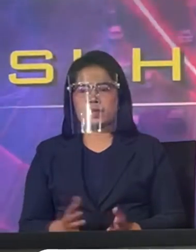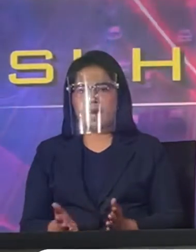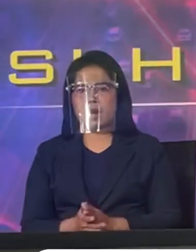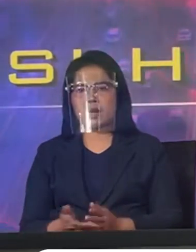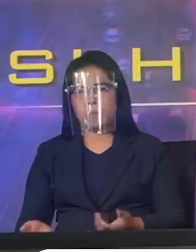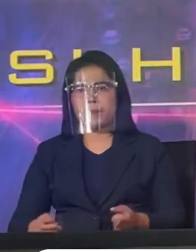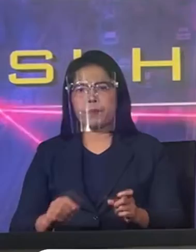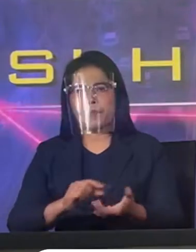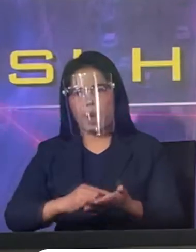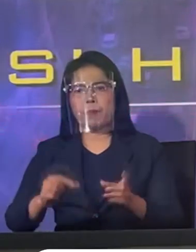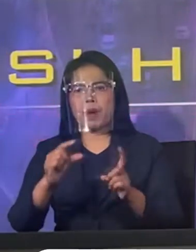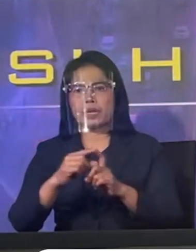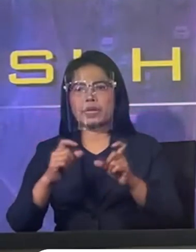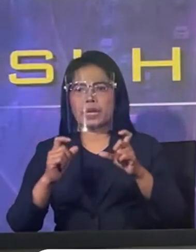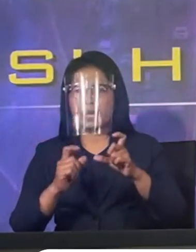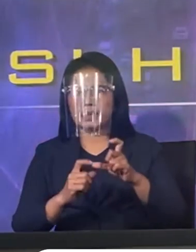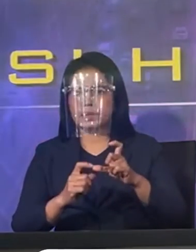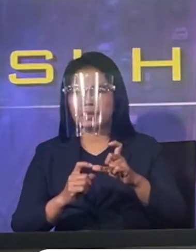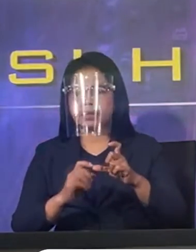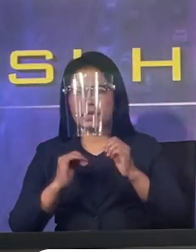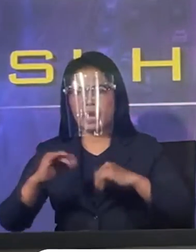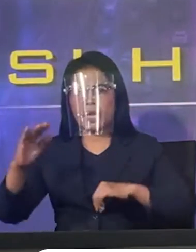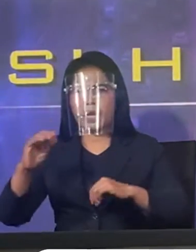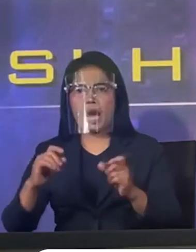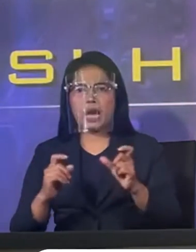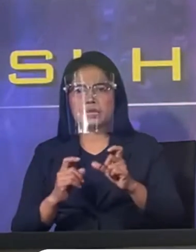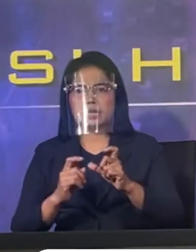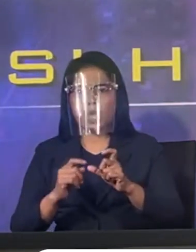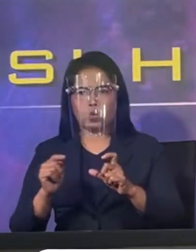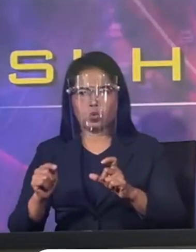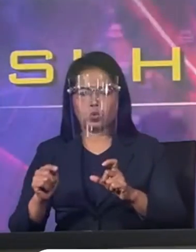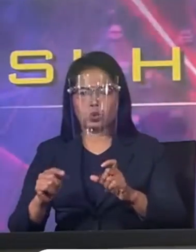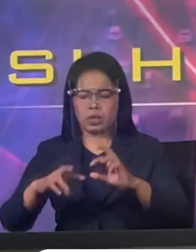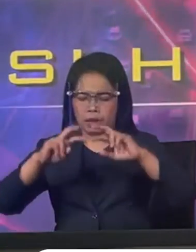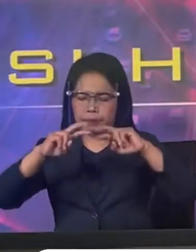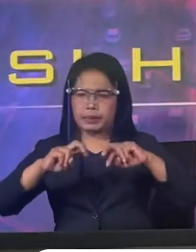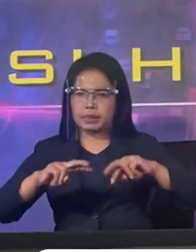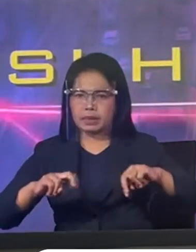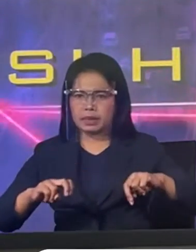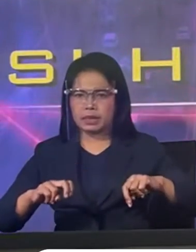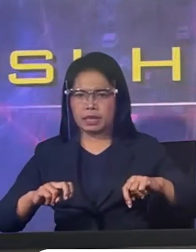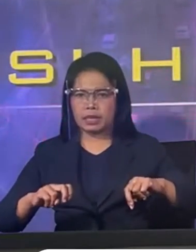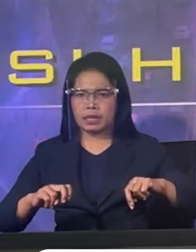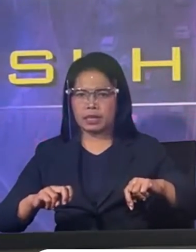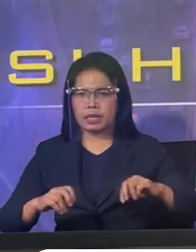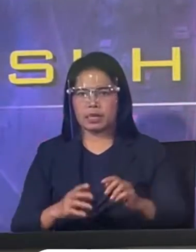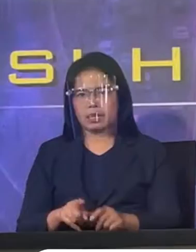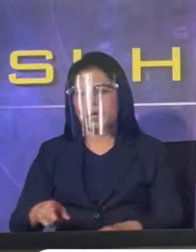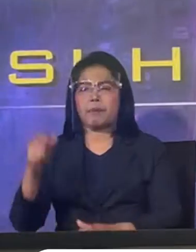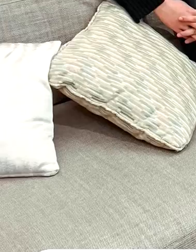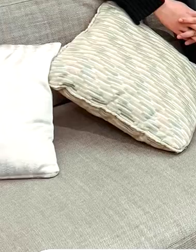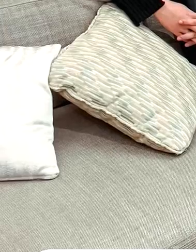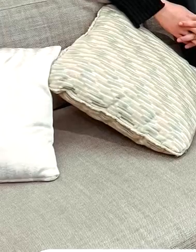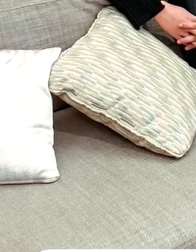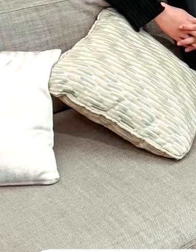BS dinaikkan statusnya dari penyelidikan ke penyidikan